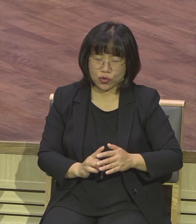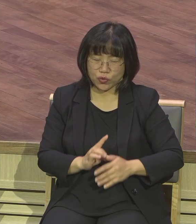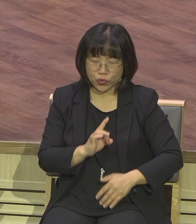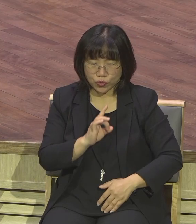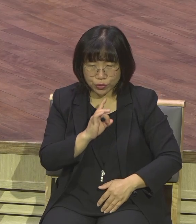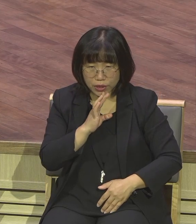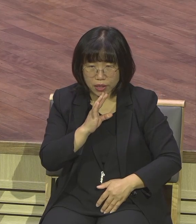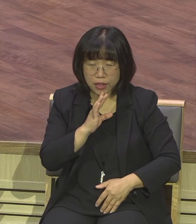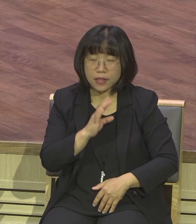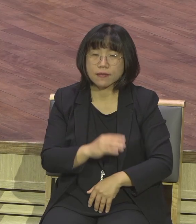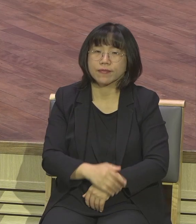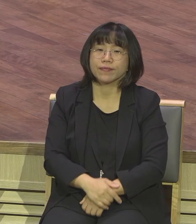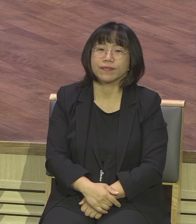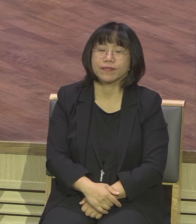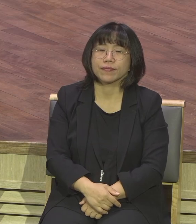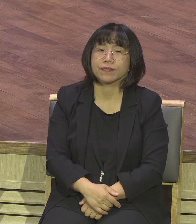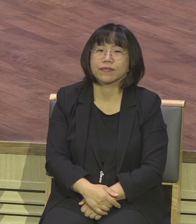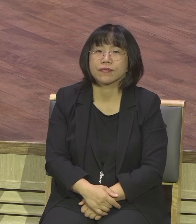유일성의